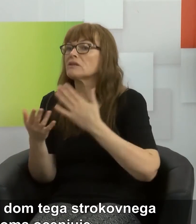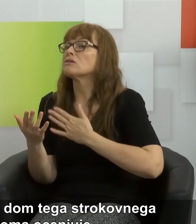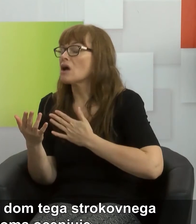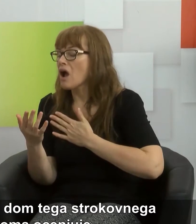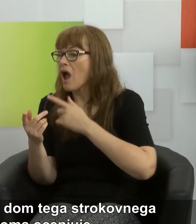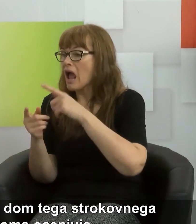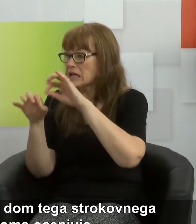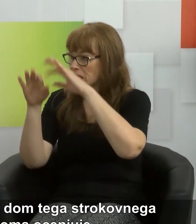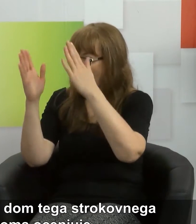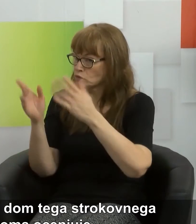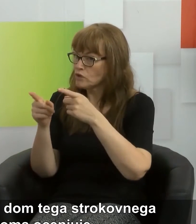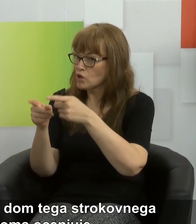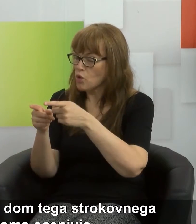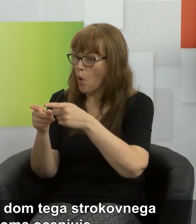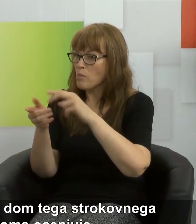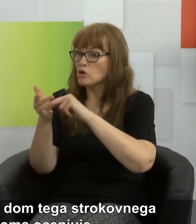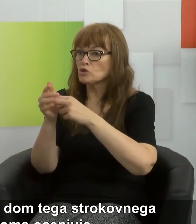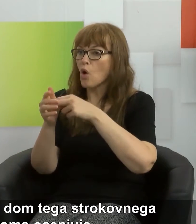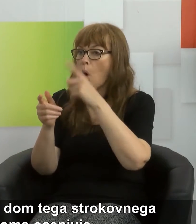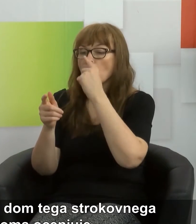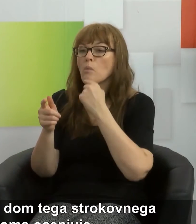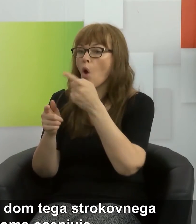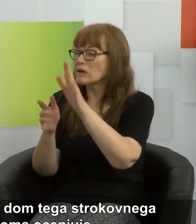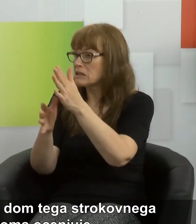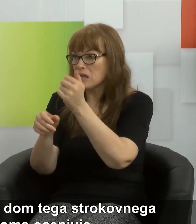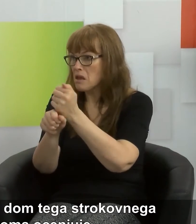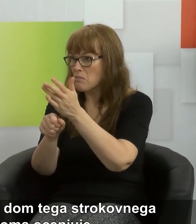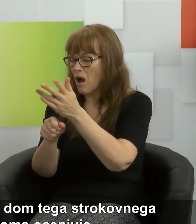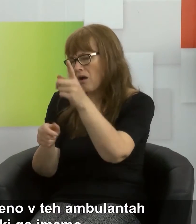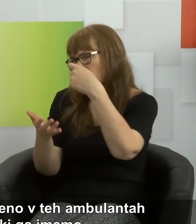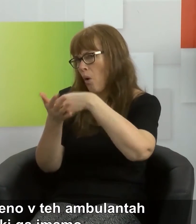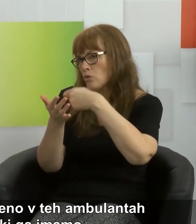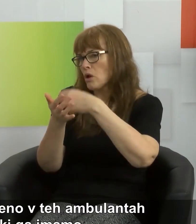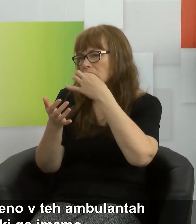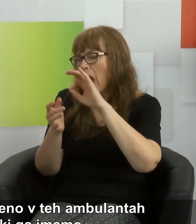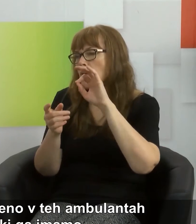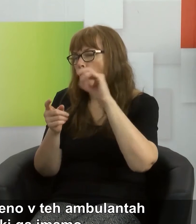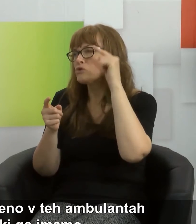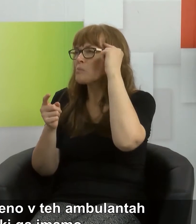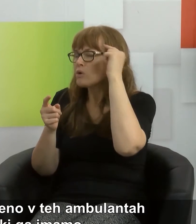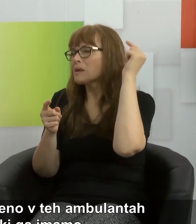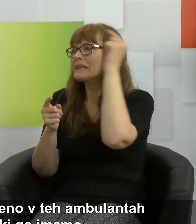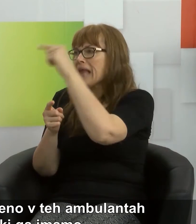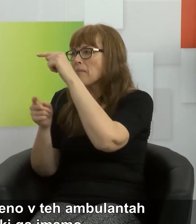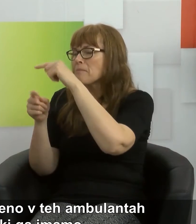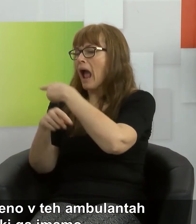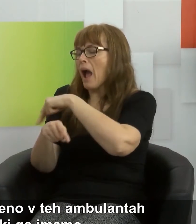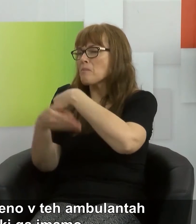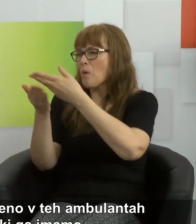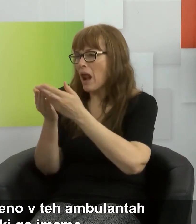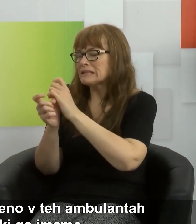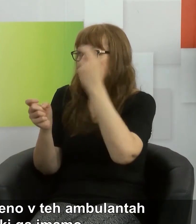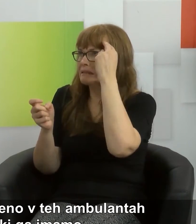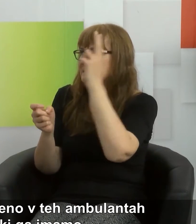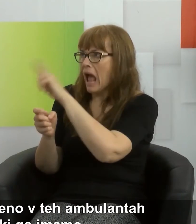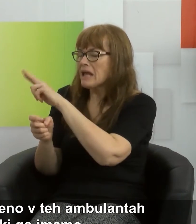ta zdravstveni dom tega strokovnega profila nima oziroma ocenjuje, da bo najbolje poskrbljeno v teh ambulantah zaradi